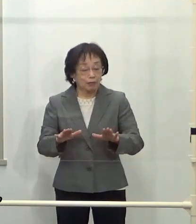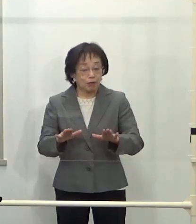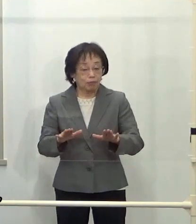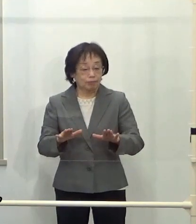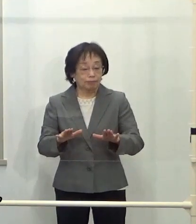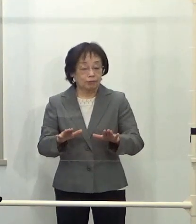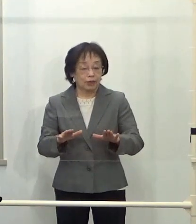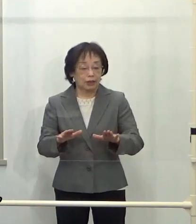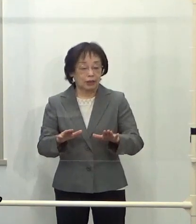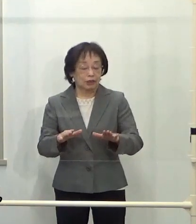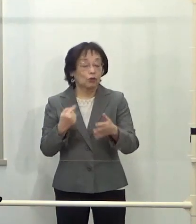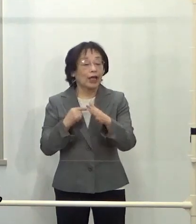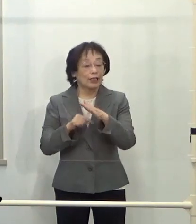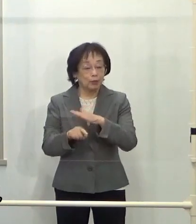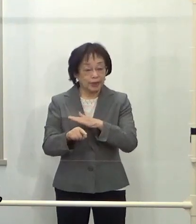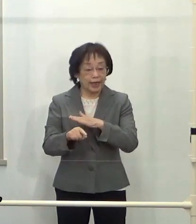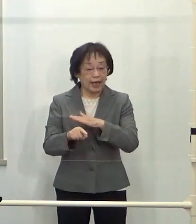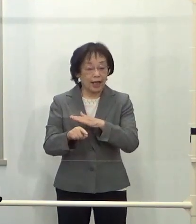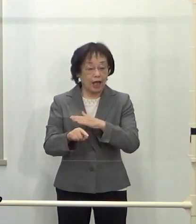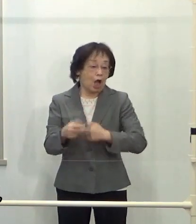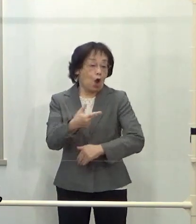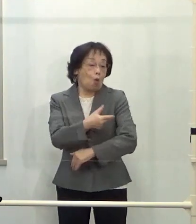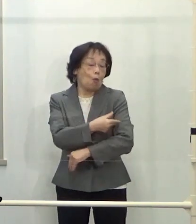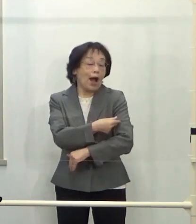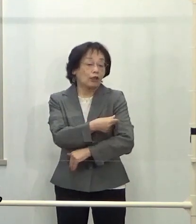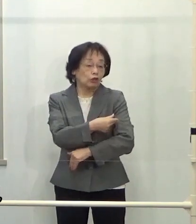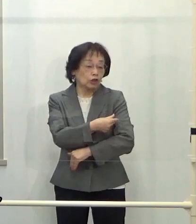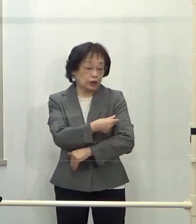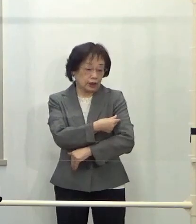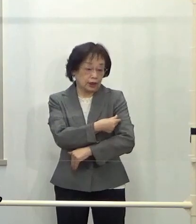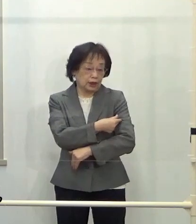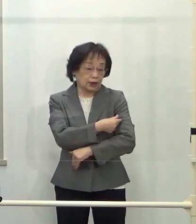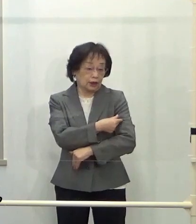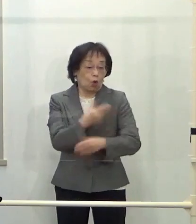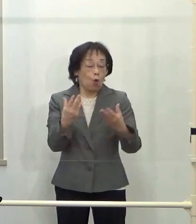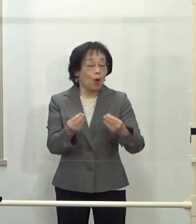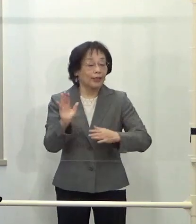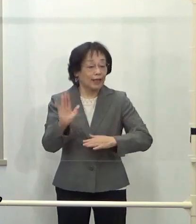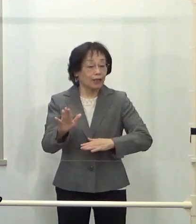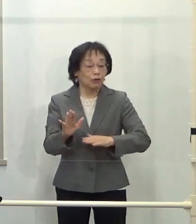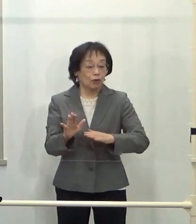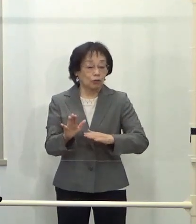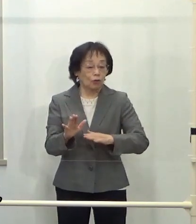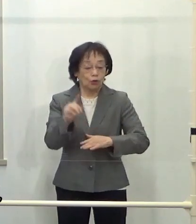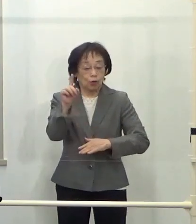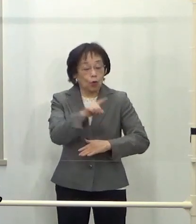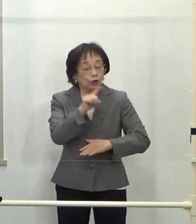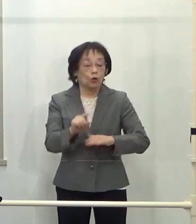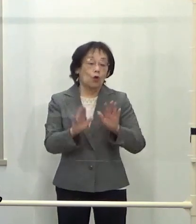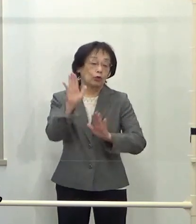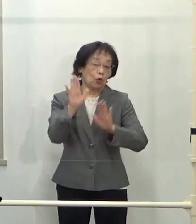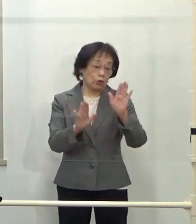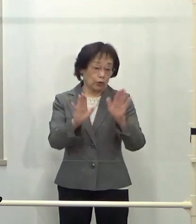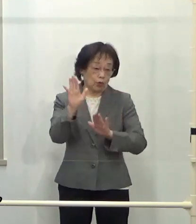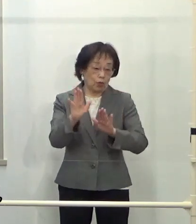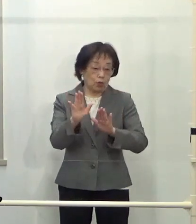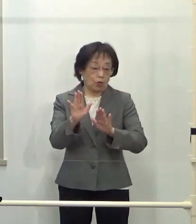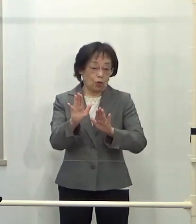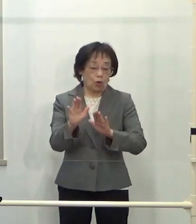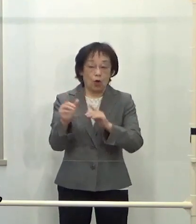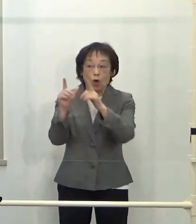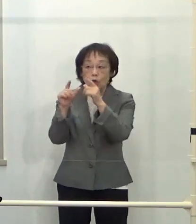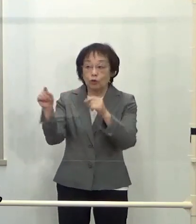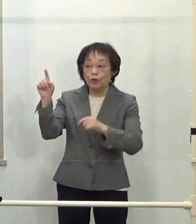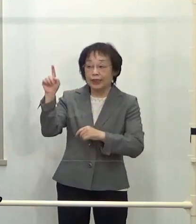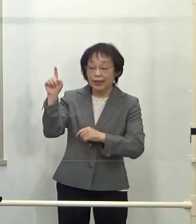ません。まあ、そういった意味でそのワクチンの状況にもよりますけれども、国がですね、新たに小分けを